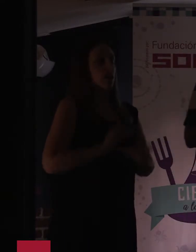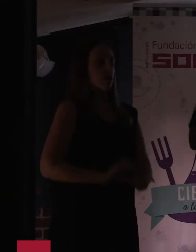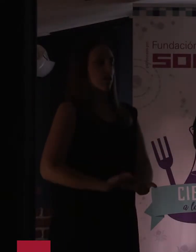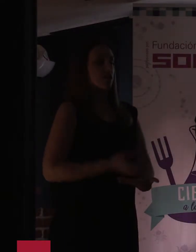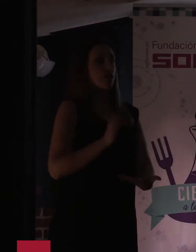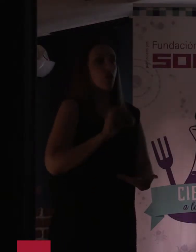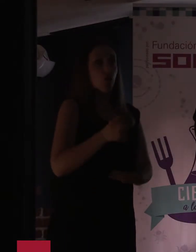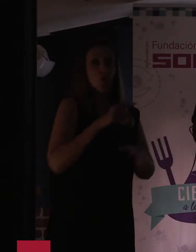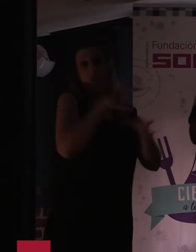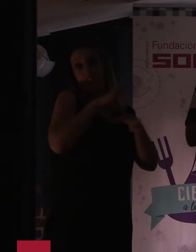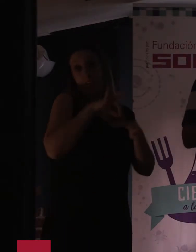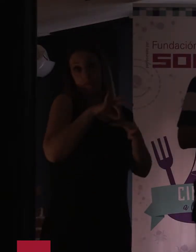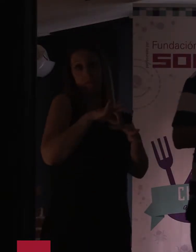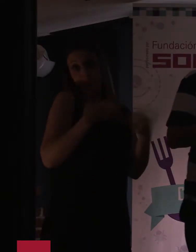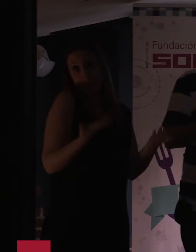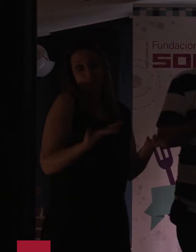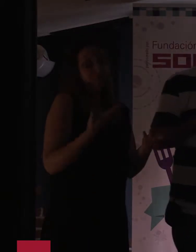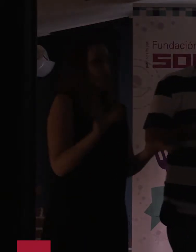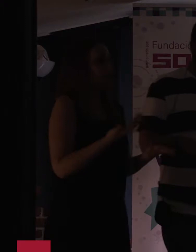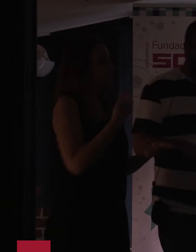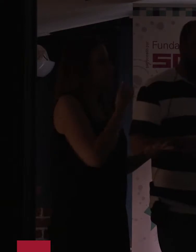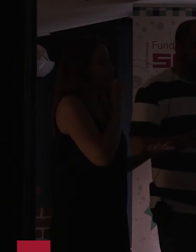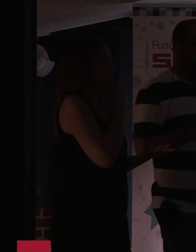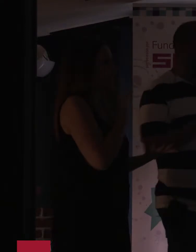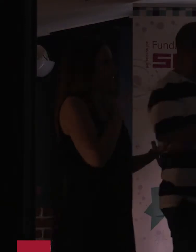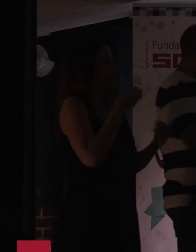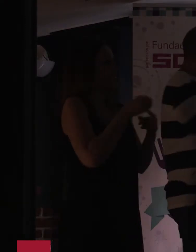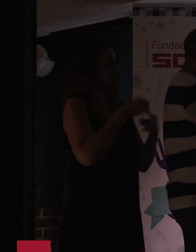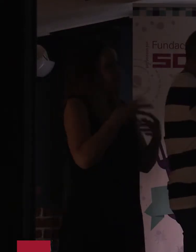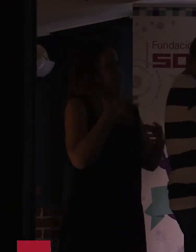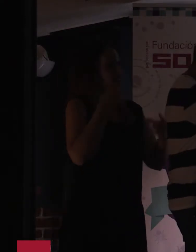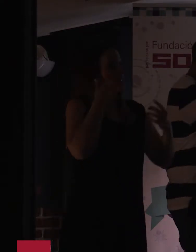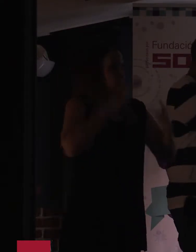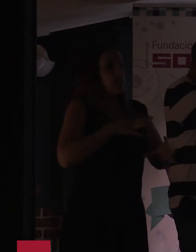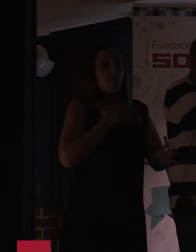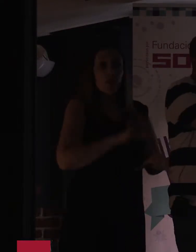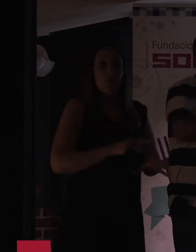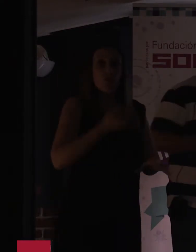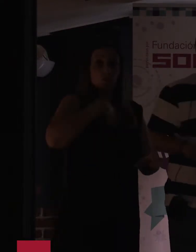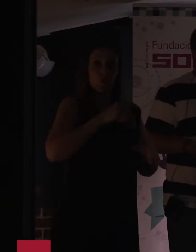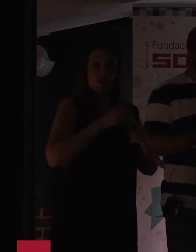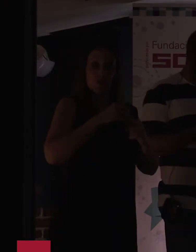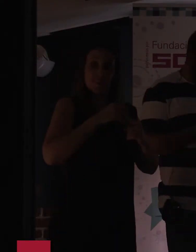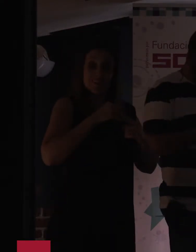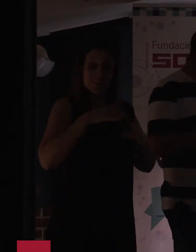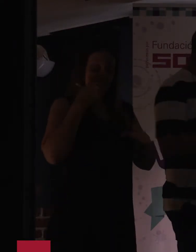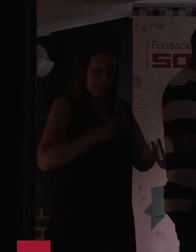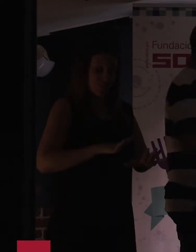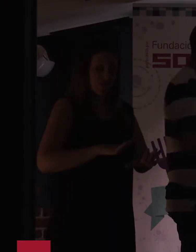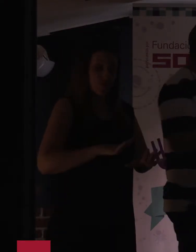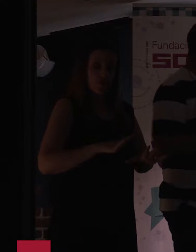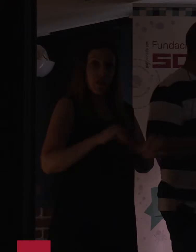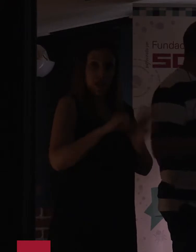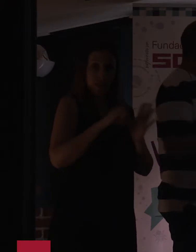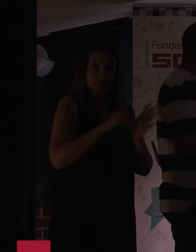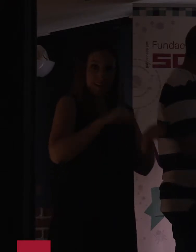Entonces, una de las formas que tenemos de probar si somos capaces de detectar la señal es nuestro detector está puesto cerca de un sistema neuronal.